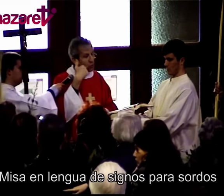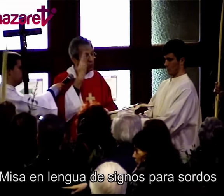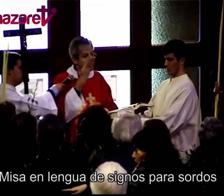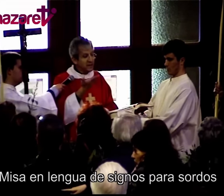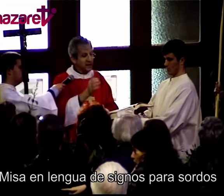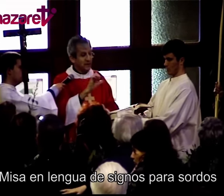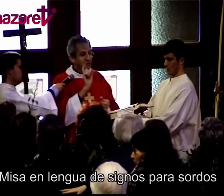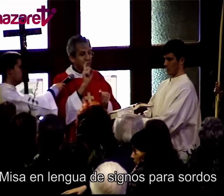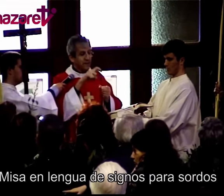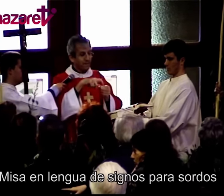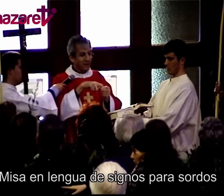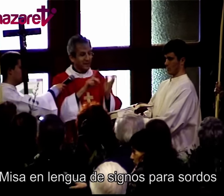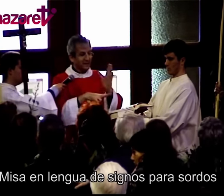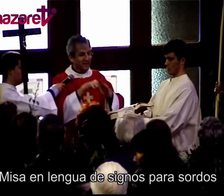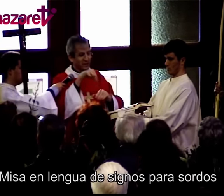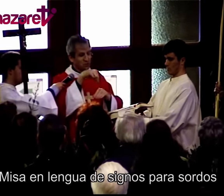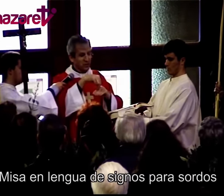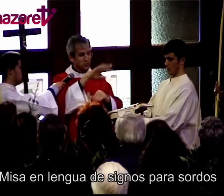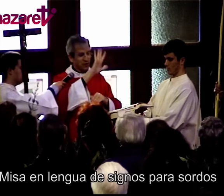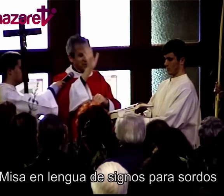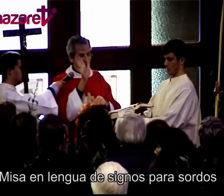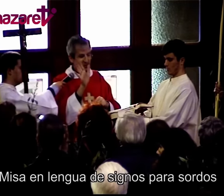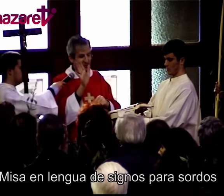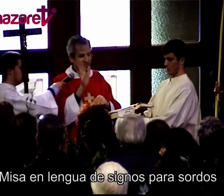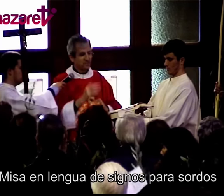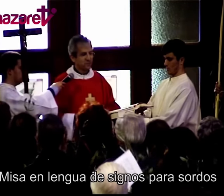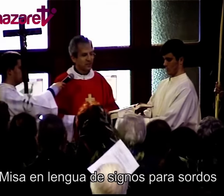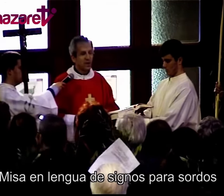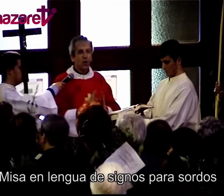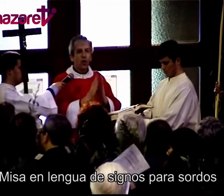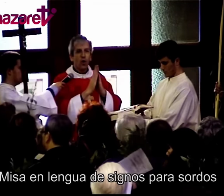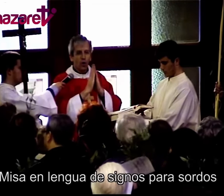merezcamos un día tener parte en su resurrección.